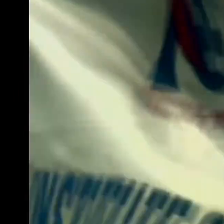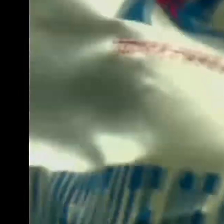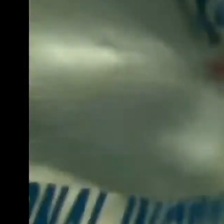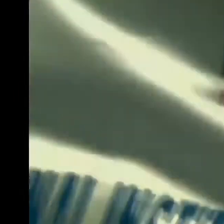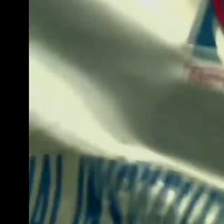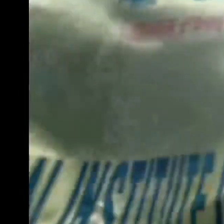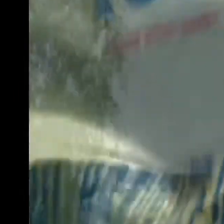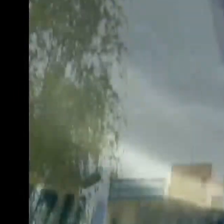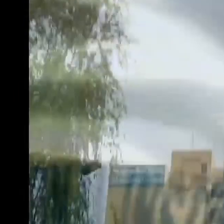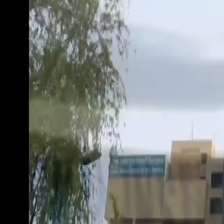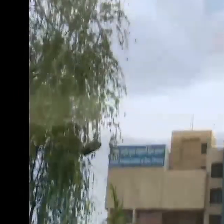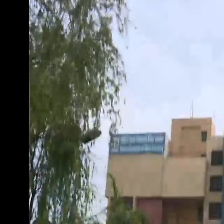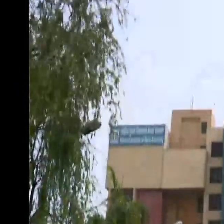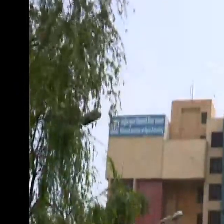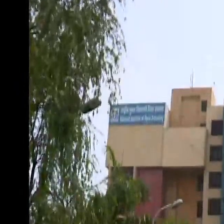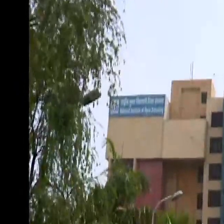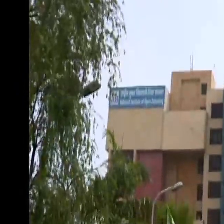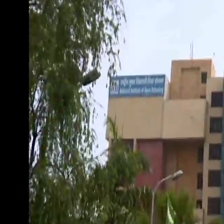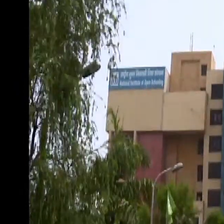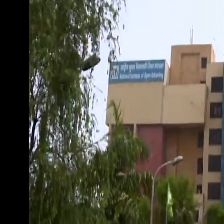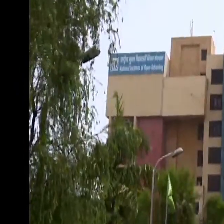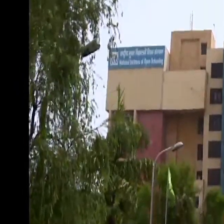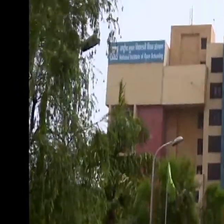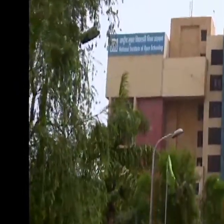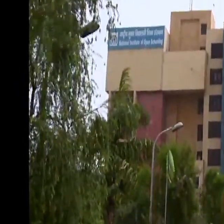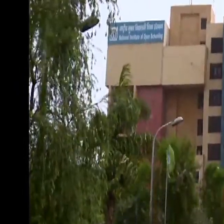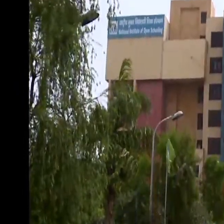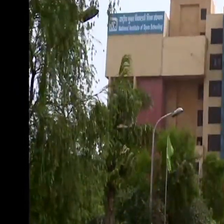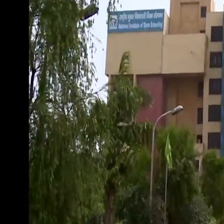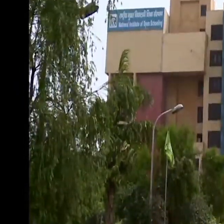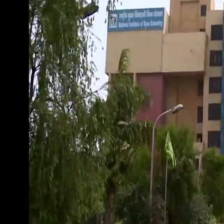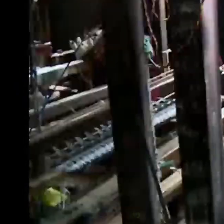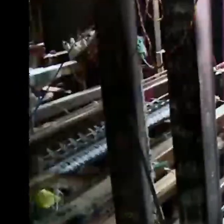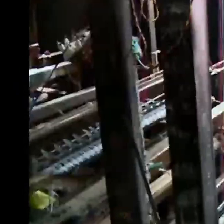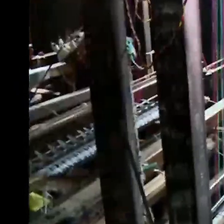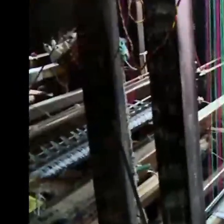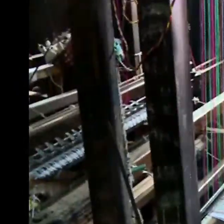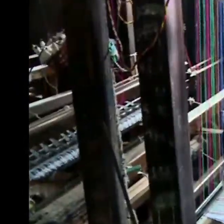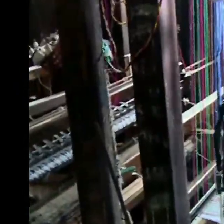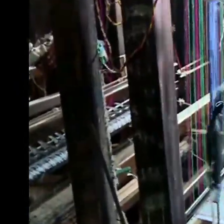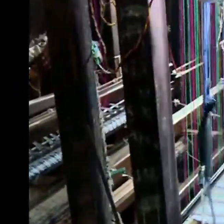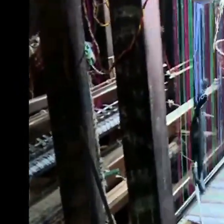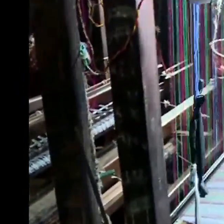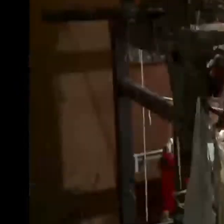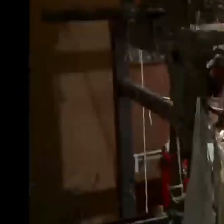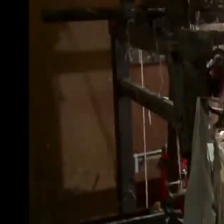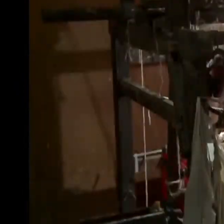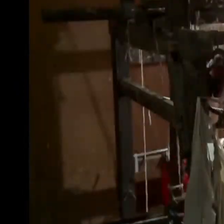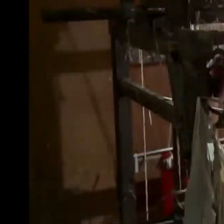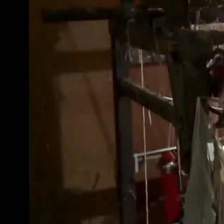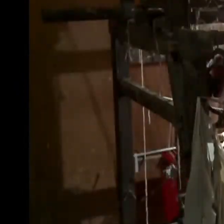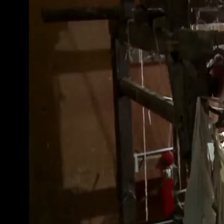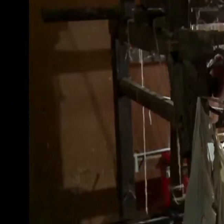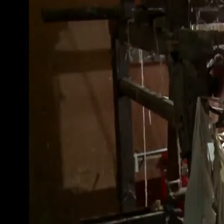विद्यालय जो मुक्त हो, धन साधन समय की सीमा से